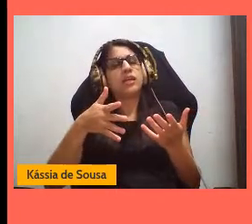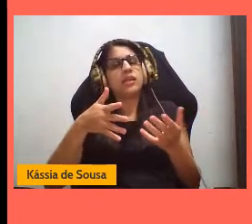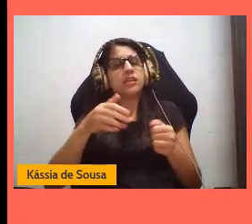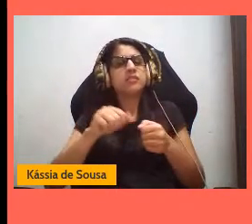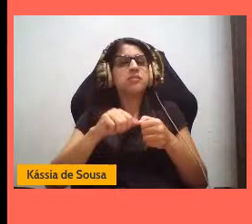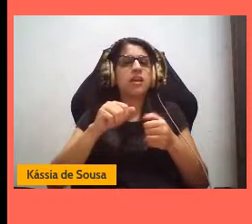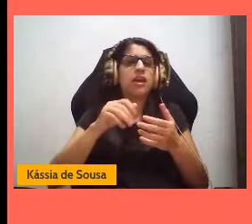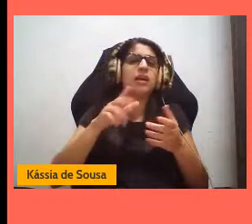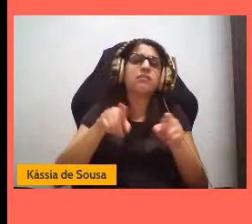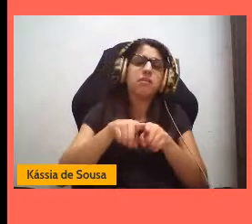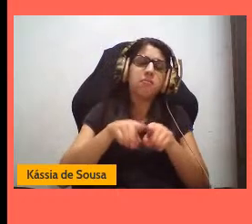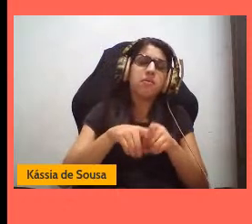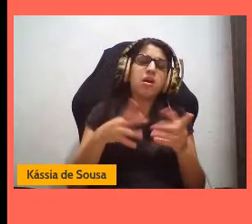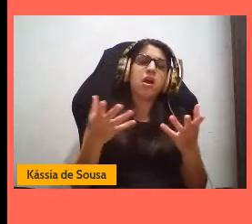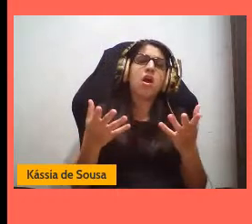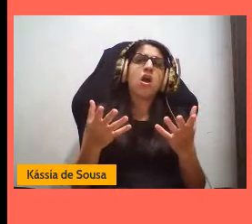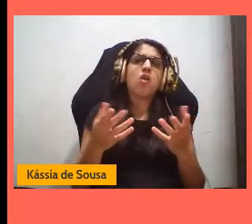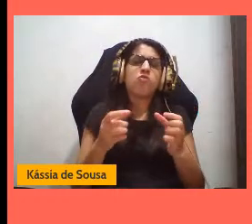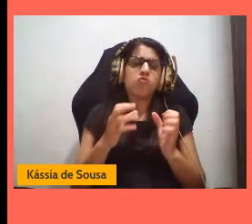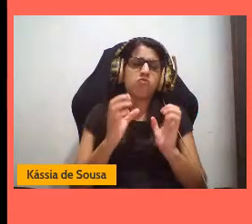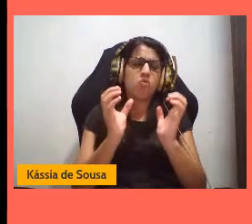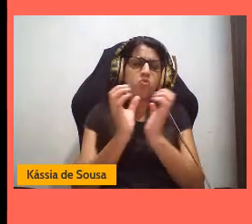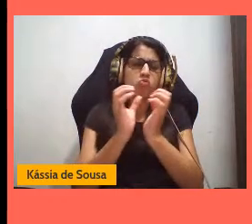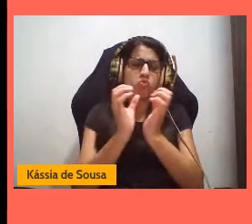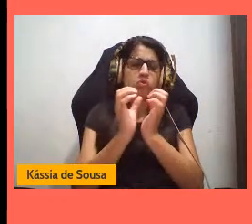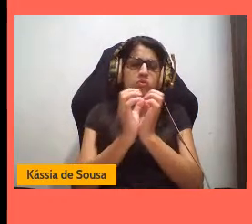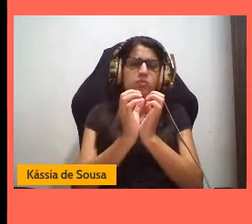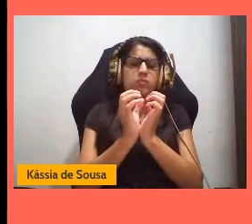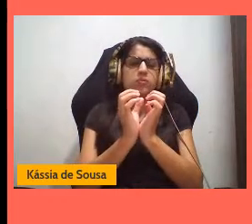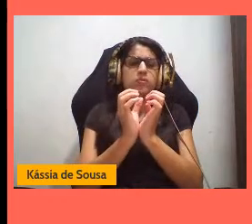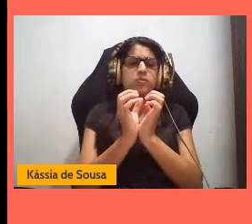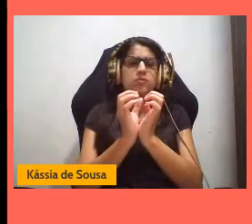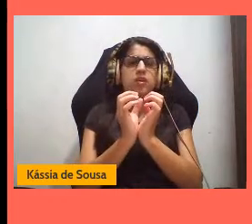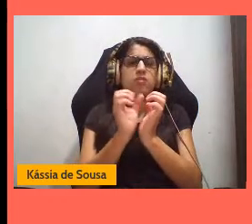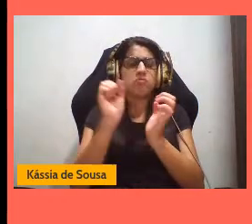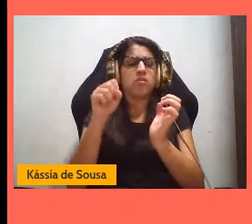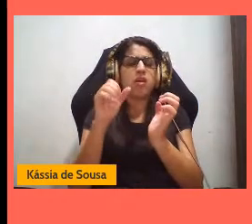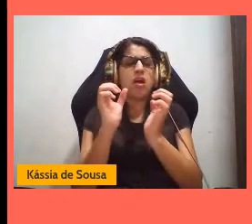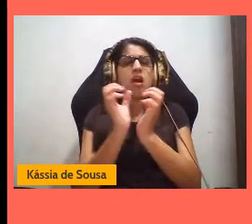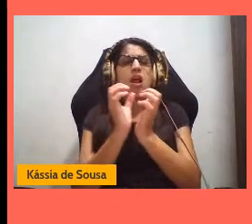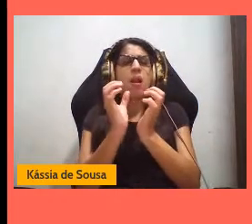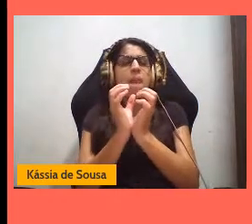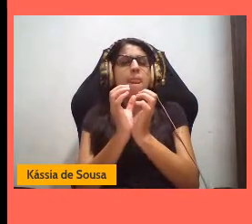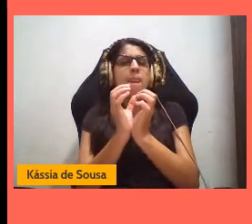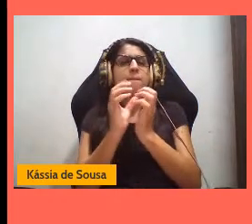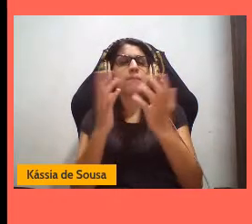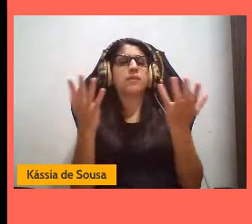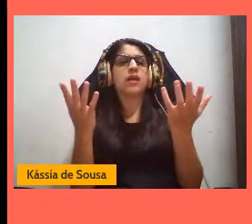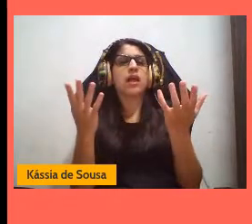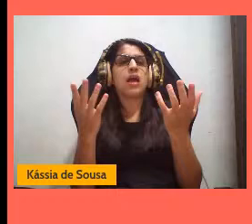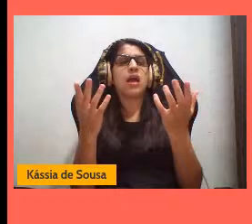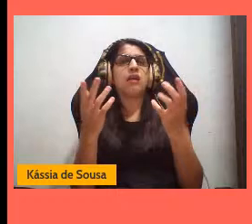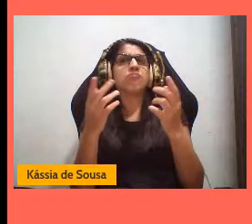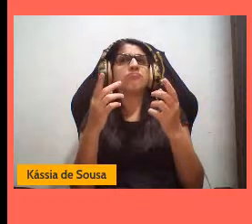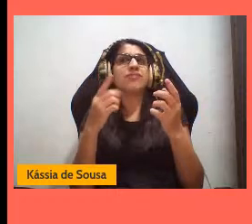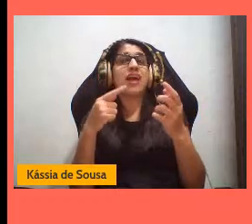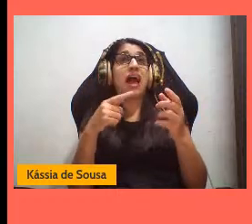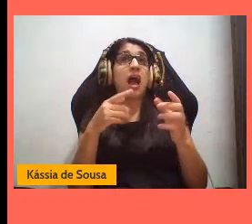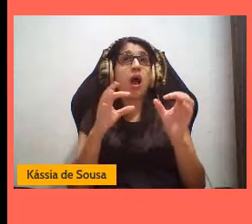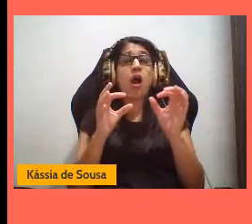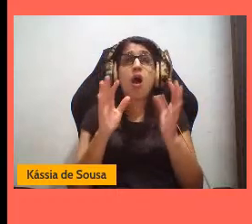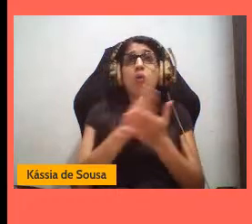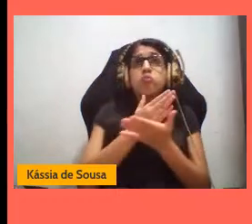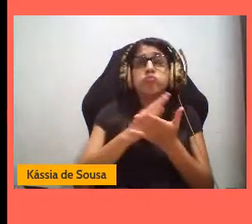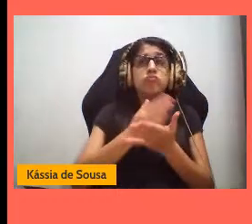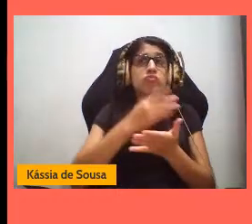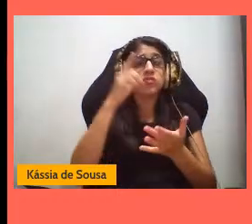enfim, foi um grupo assim, que eu tenho a impressão que, por mais desafios que a gente teve, a gente alcançou